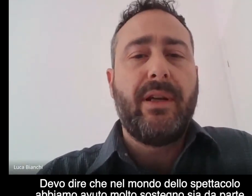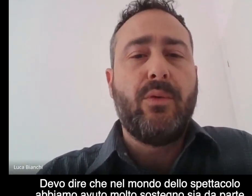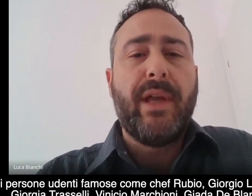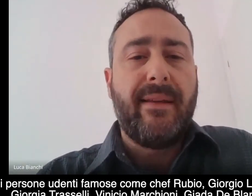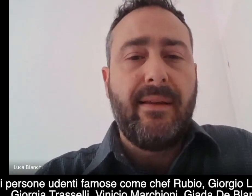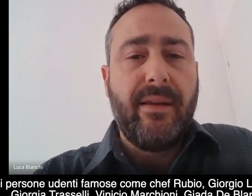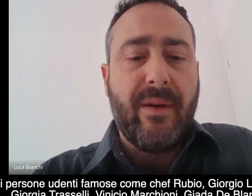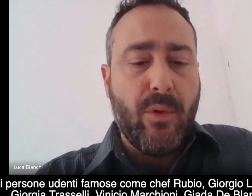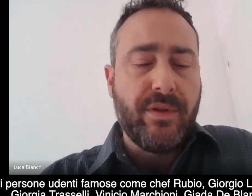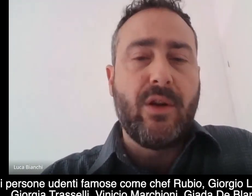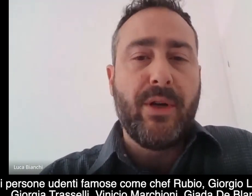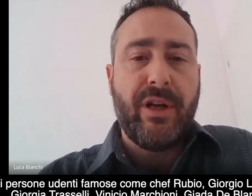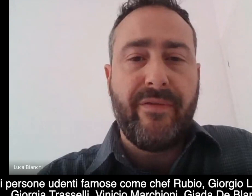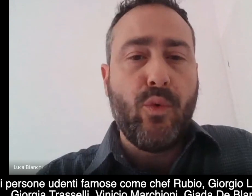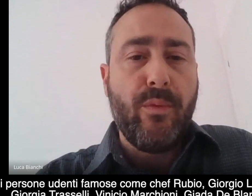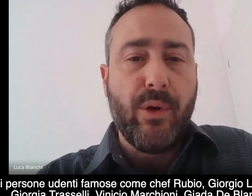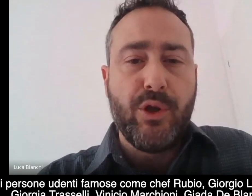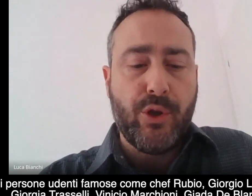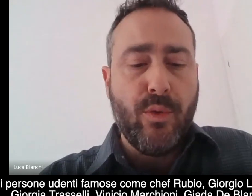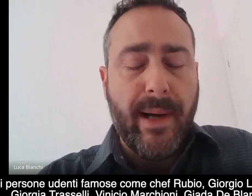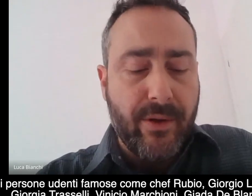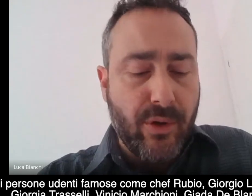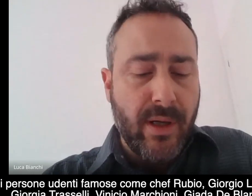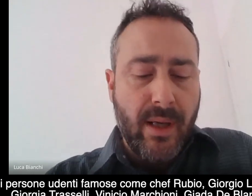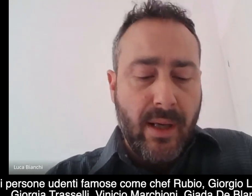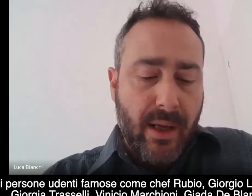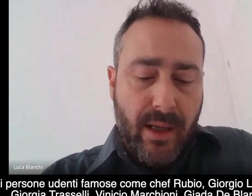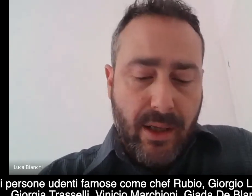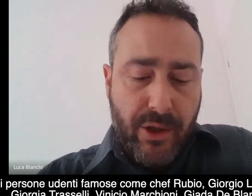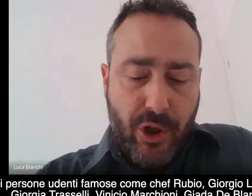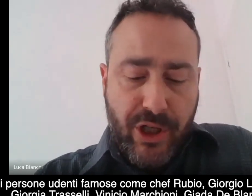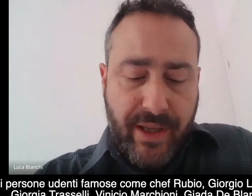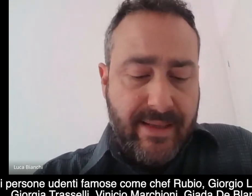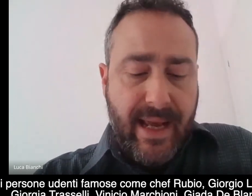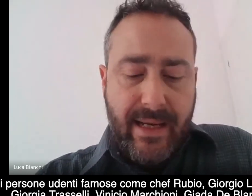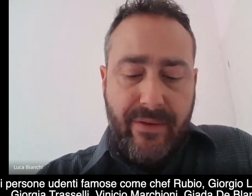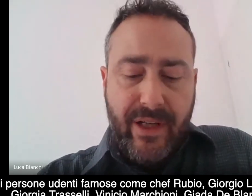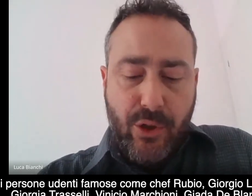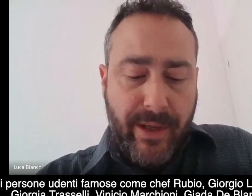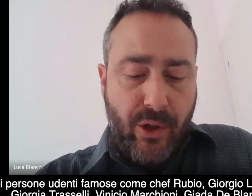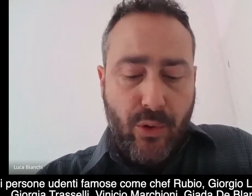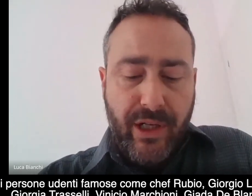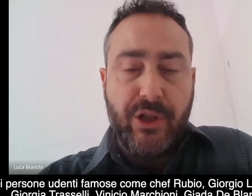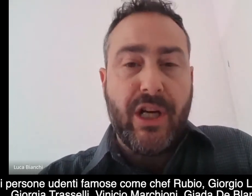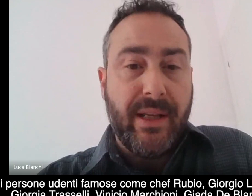udenti famose come chef ruby o giorgio lupano giorgia trasselli vinicio marchioni giada de